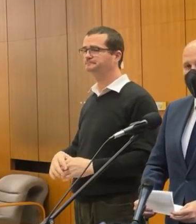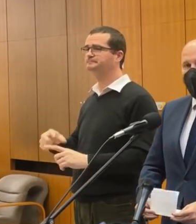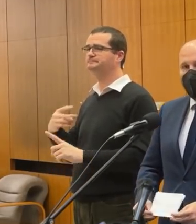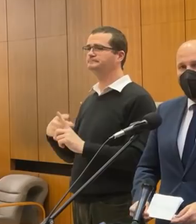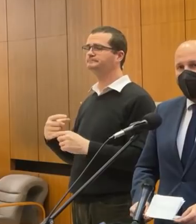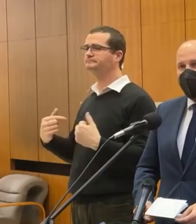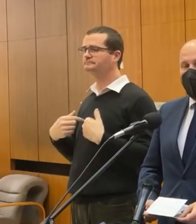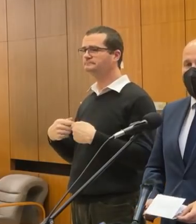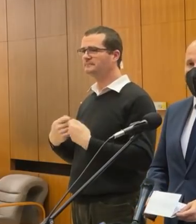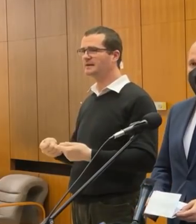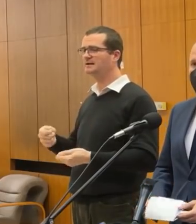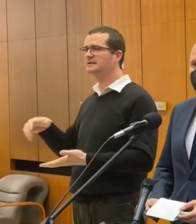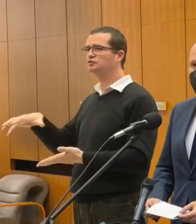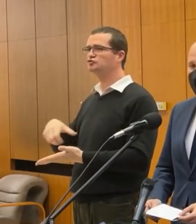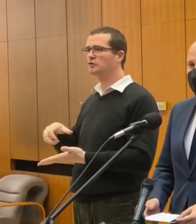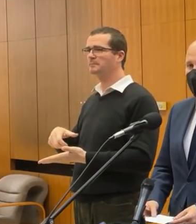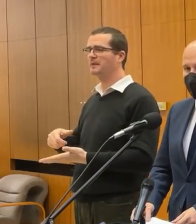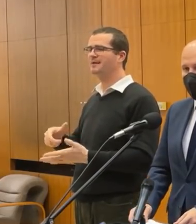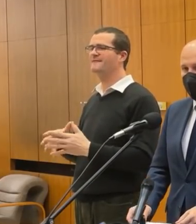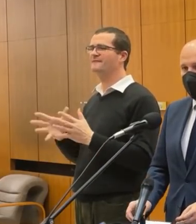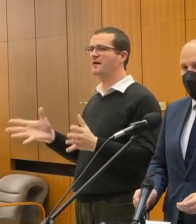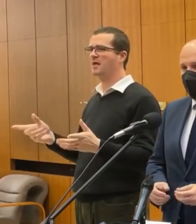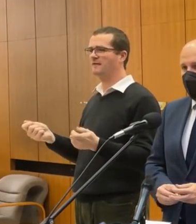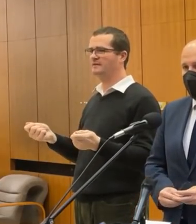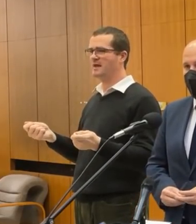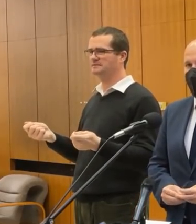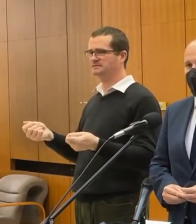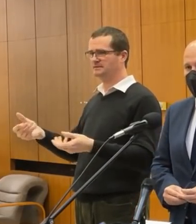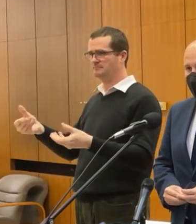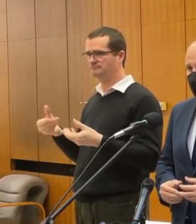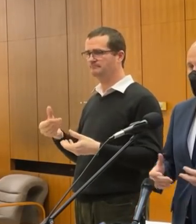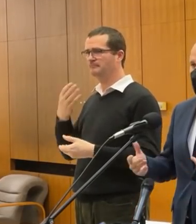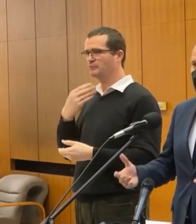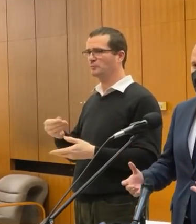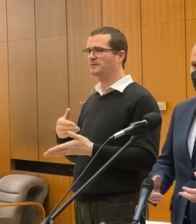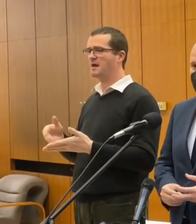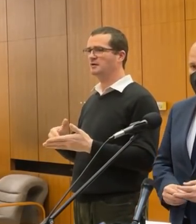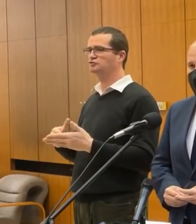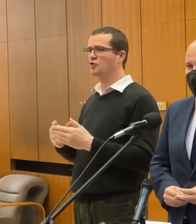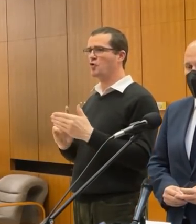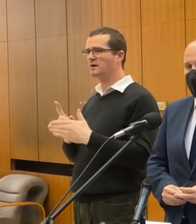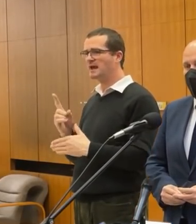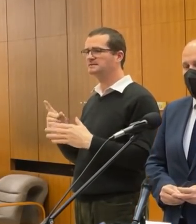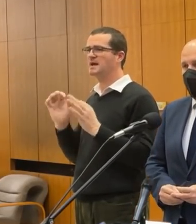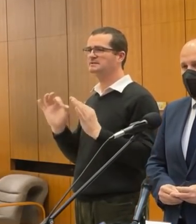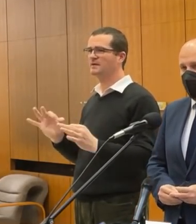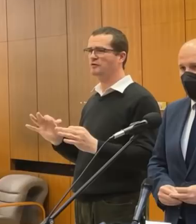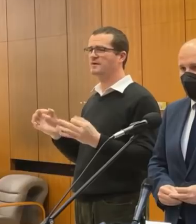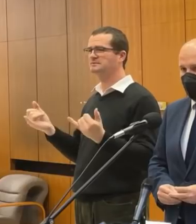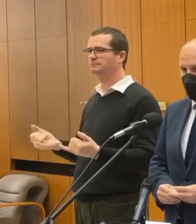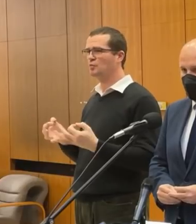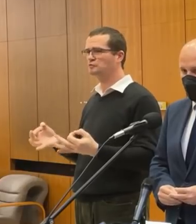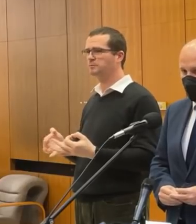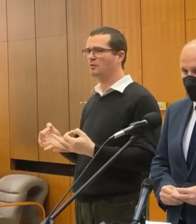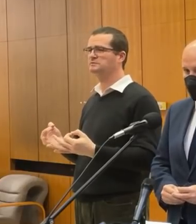Zároveň nám to umožní čerpať relatívne veľké finančné prostriedky v prospech ďalšieho rastu a skvalitňovania spôsobilosti